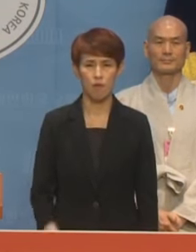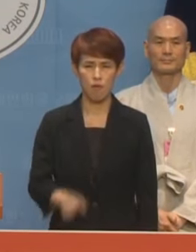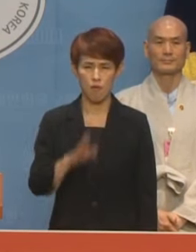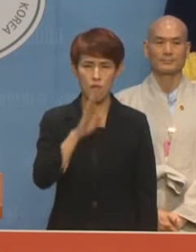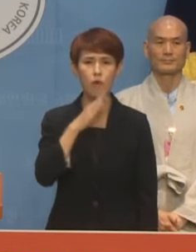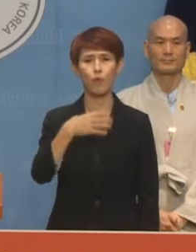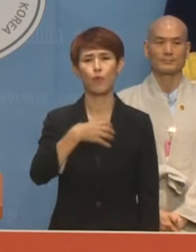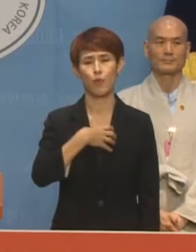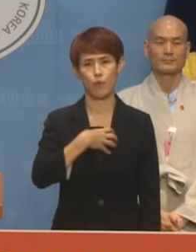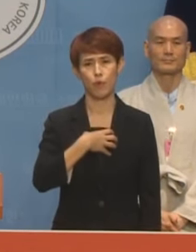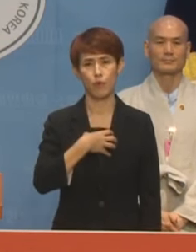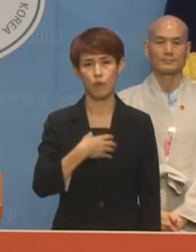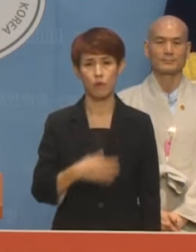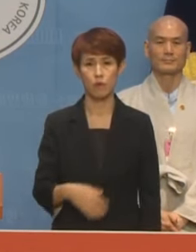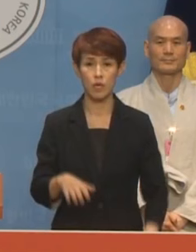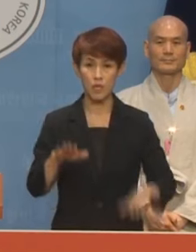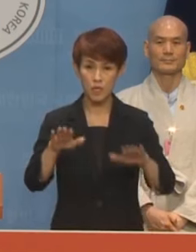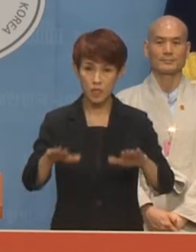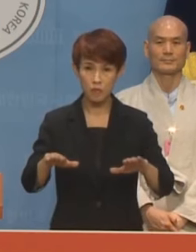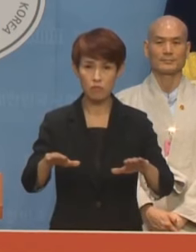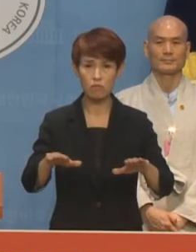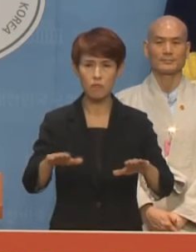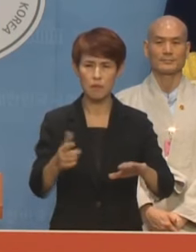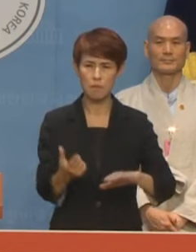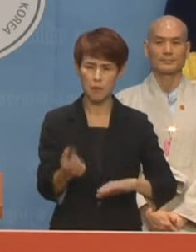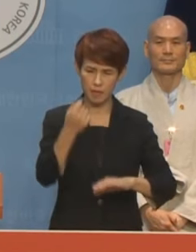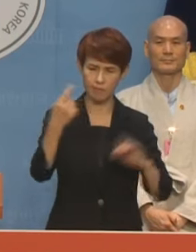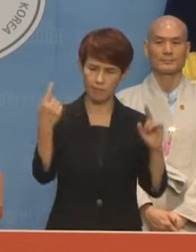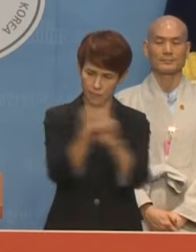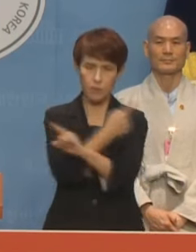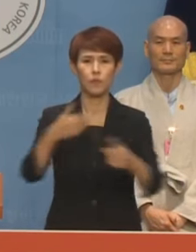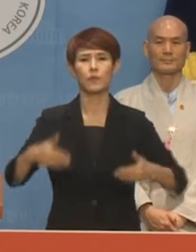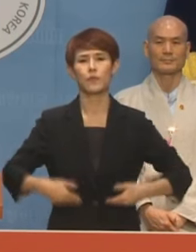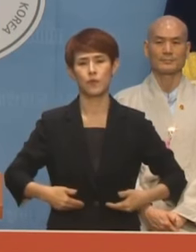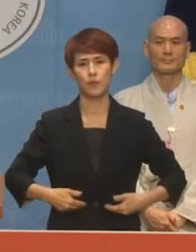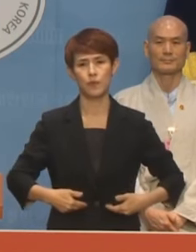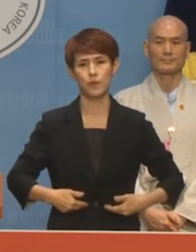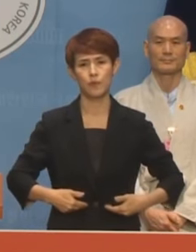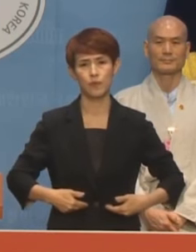위험합니다. 지금 바로 치유에 나서야만 합니다.